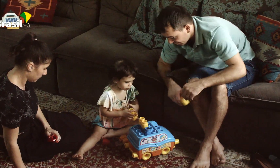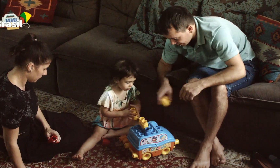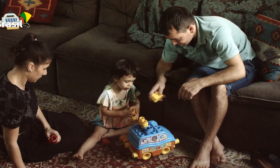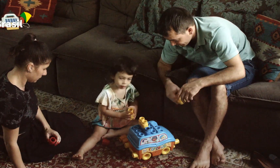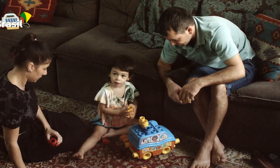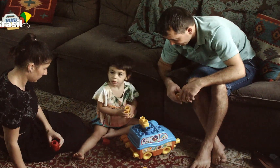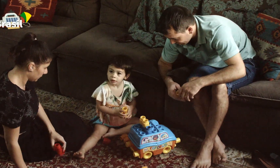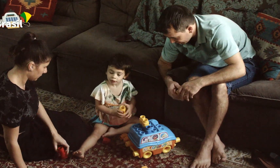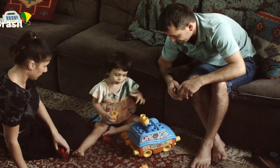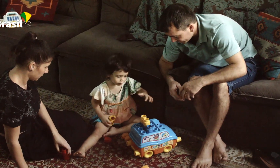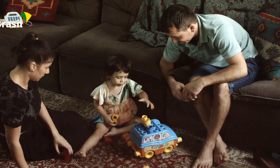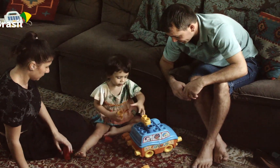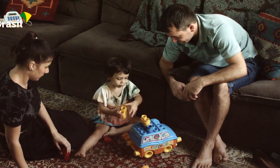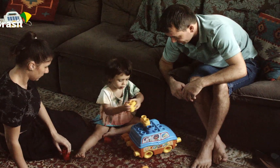azul.